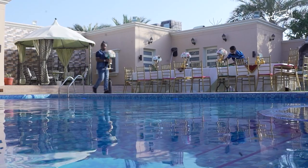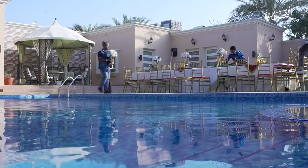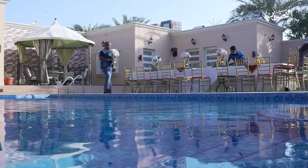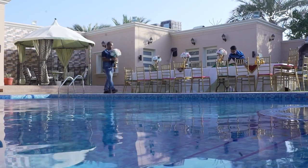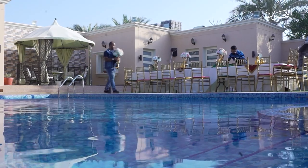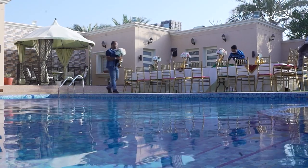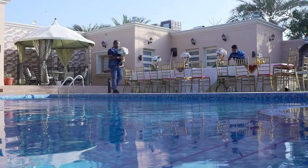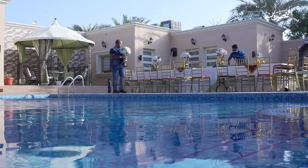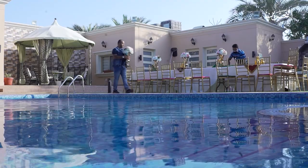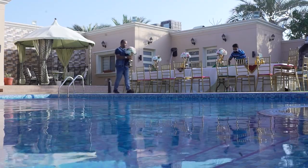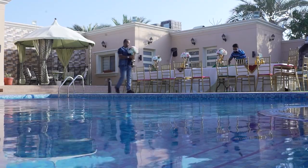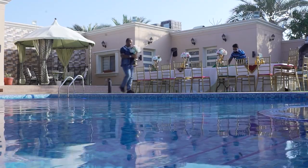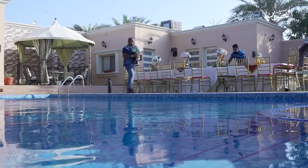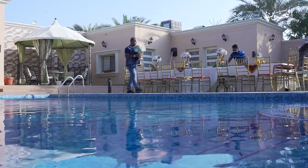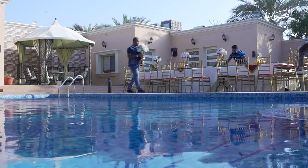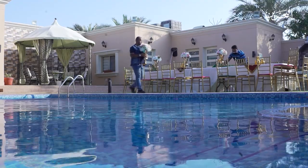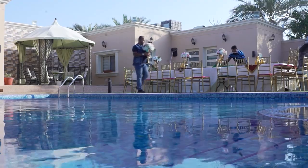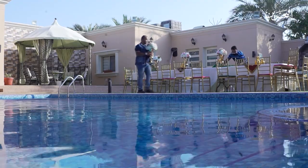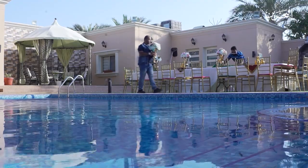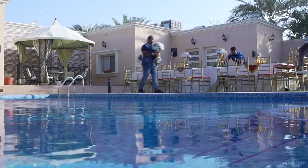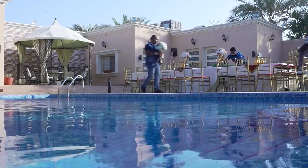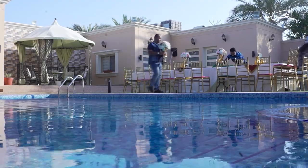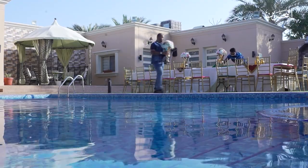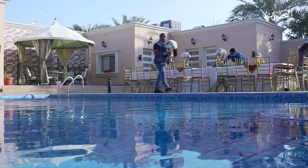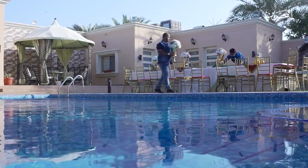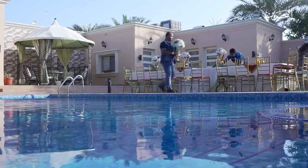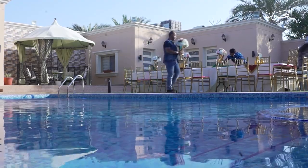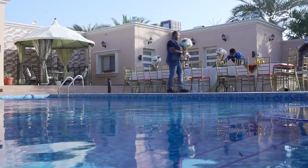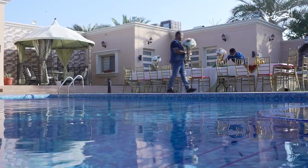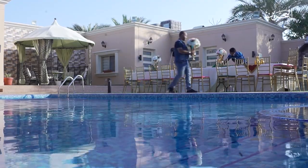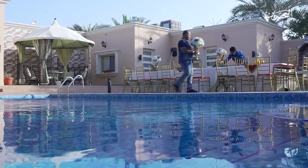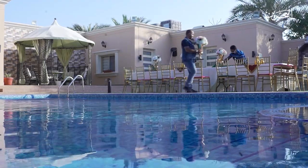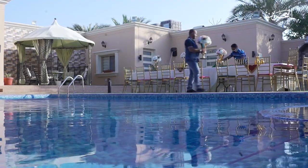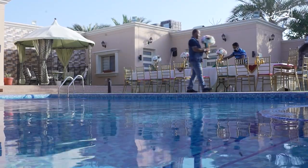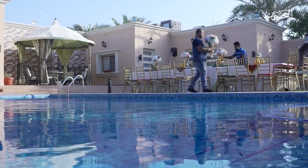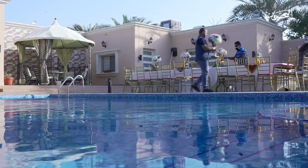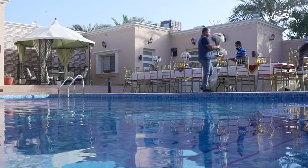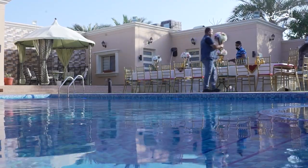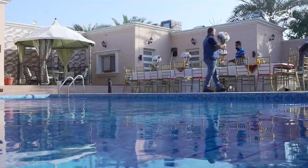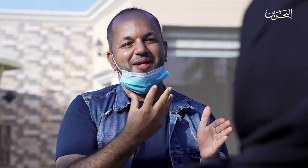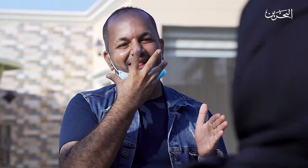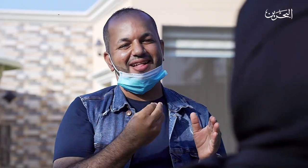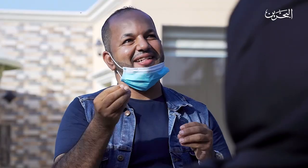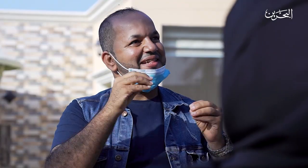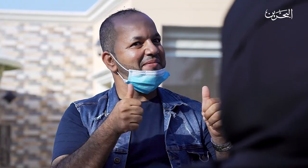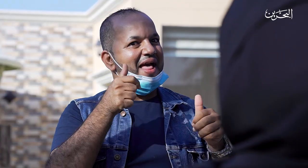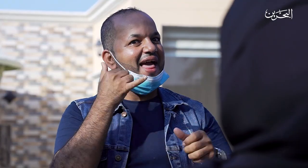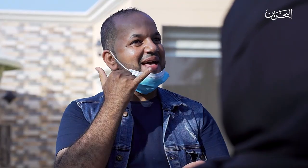بين ضجيج الصمت والسكون، هناك أشخاص عالمهم صامت، حديثهم تعبر عنه